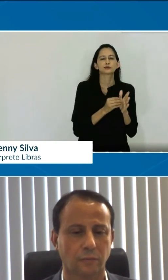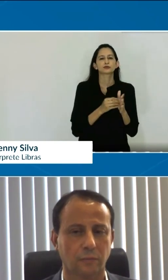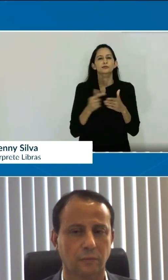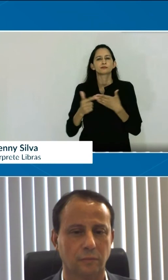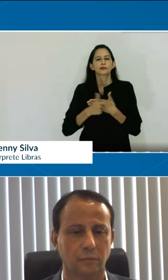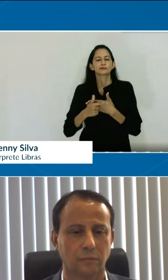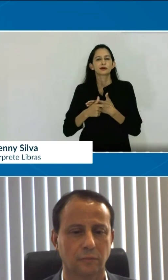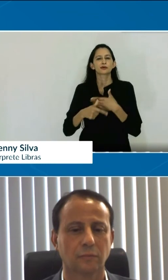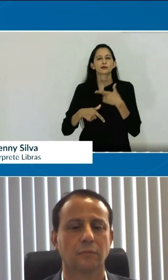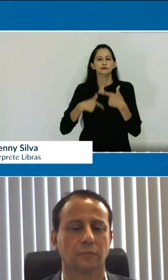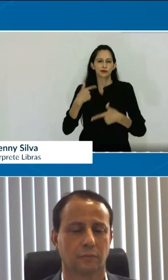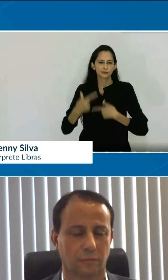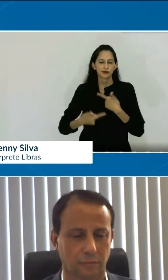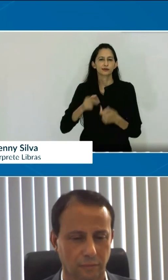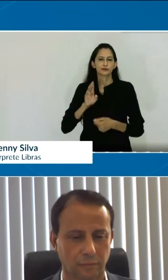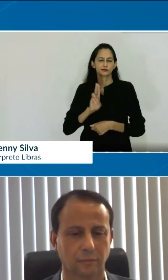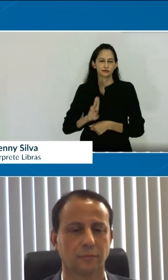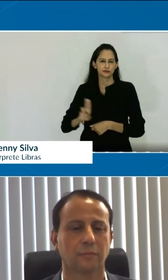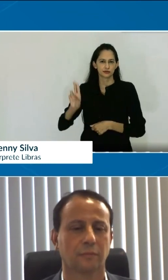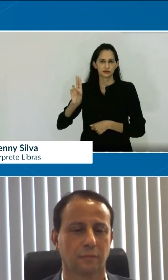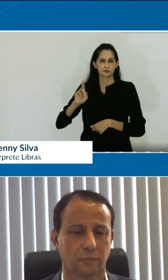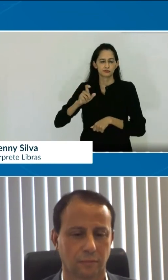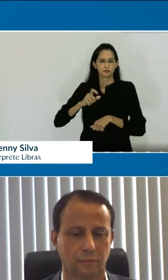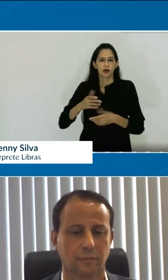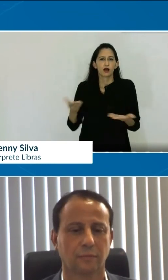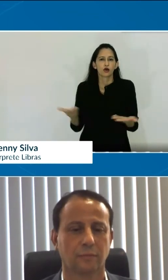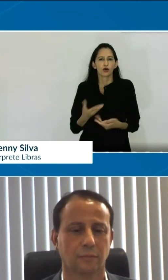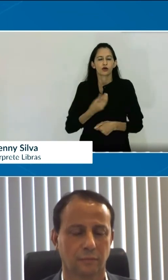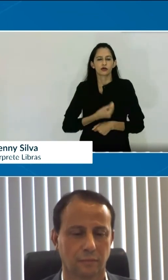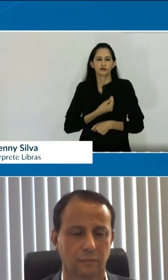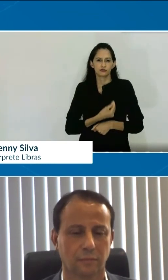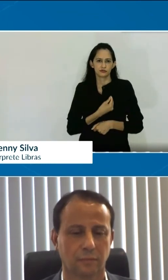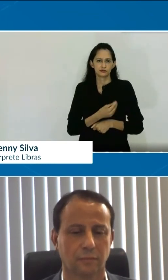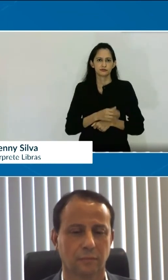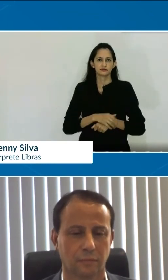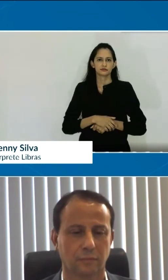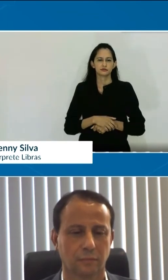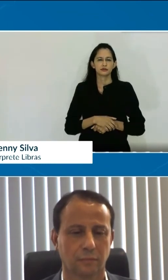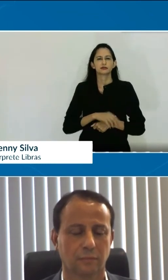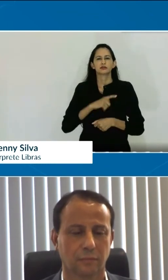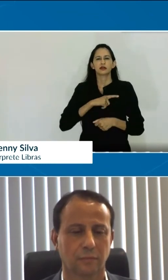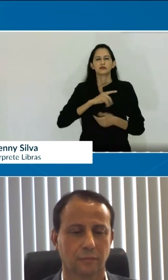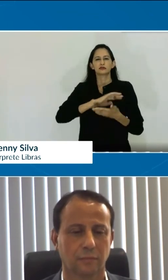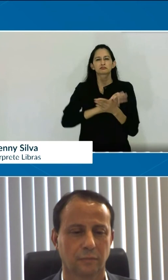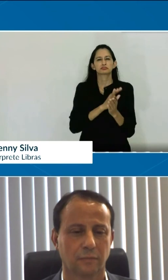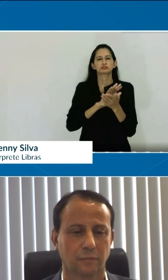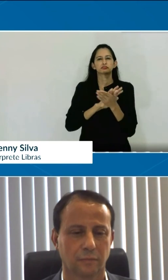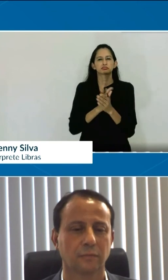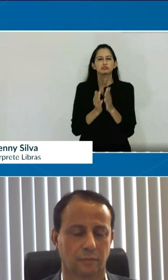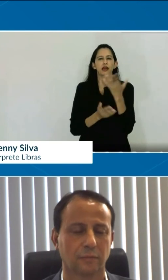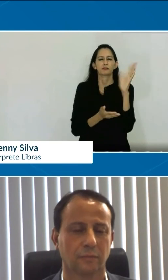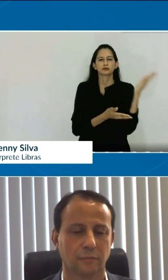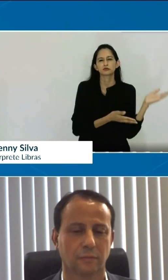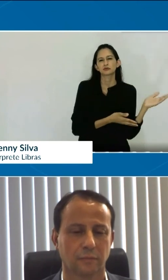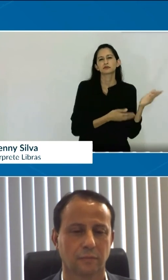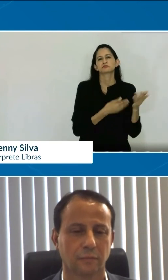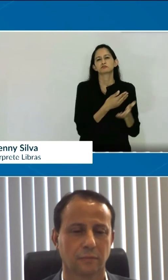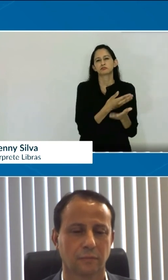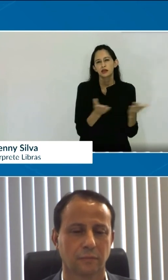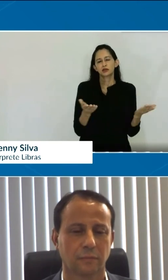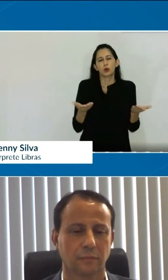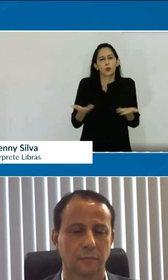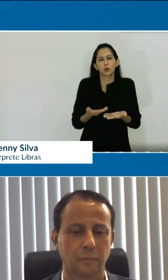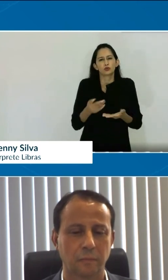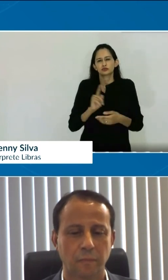universidade também nesse momento atual que a gente vê, né, de destruição da Amazônia, não só de hoje, mas já vem de um tempo, né,